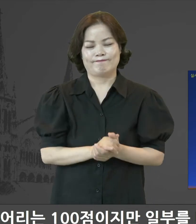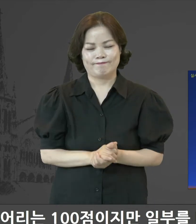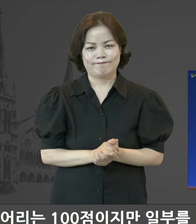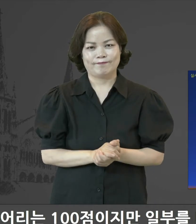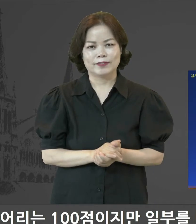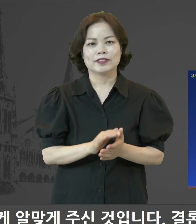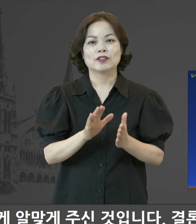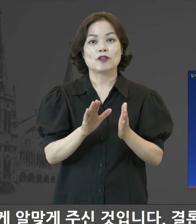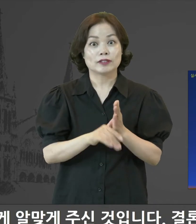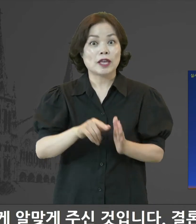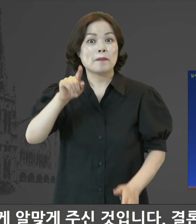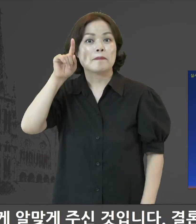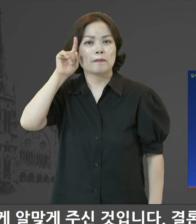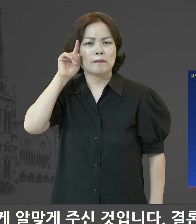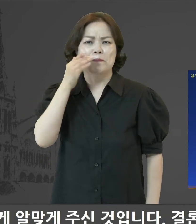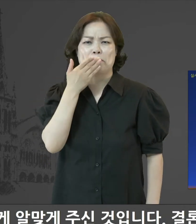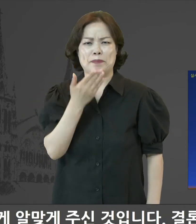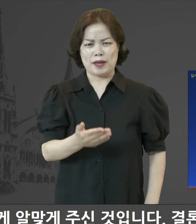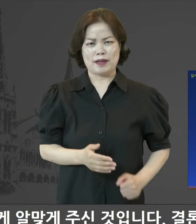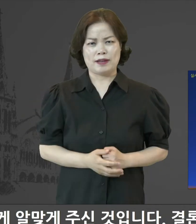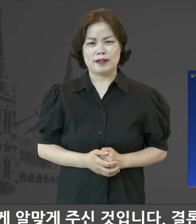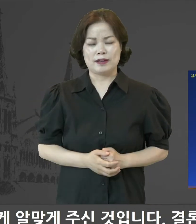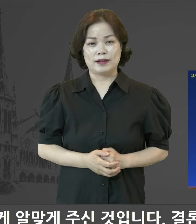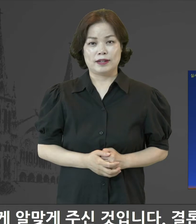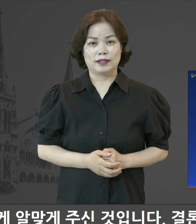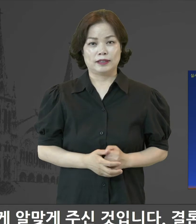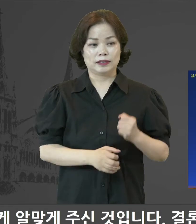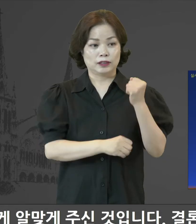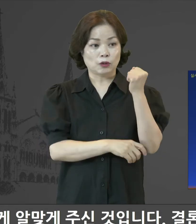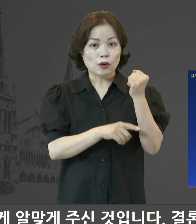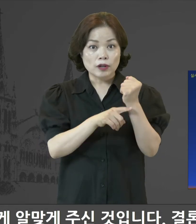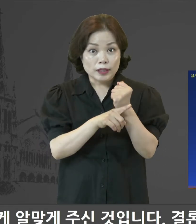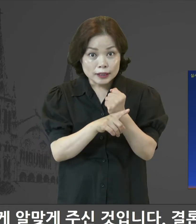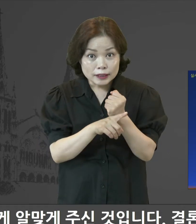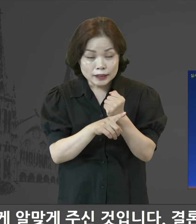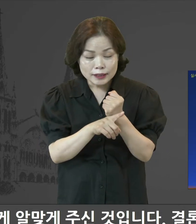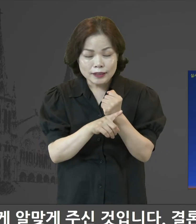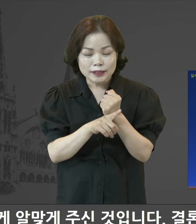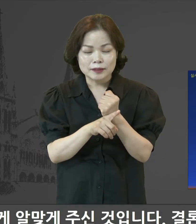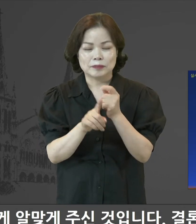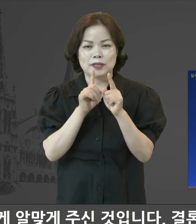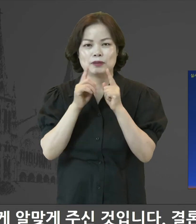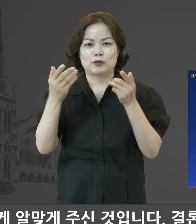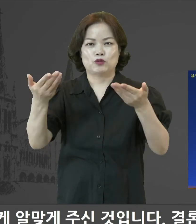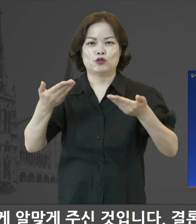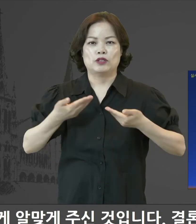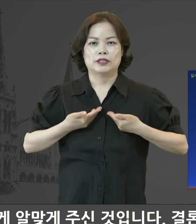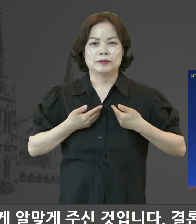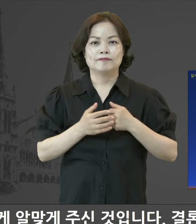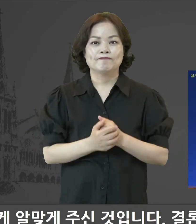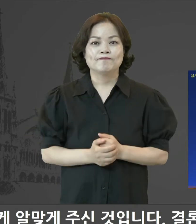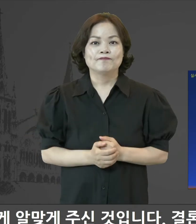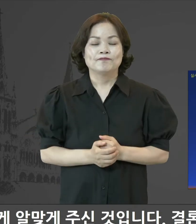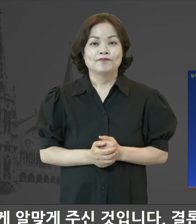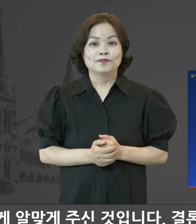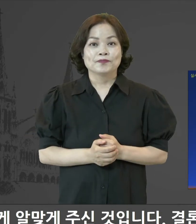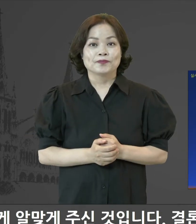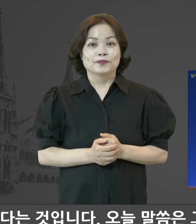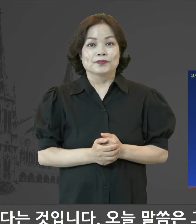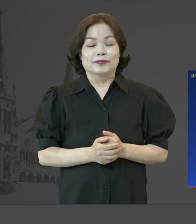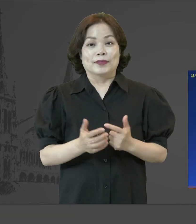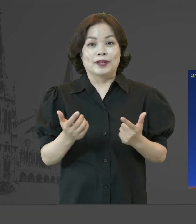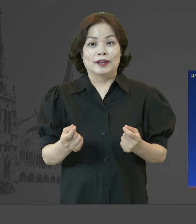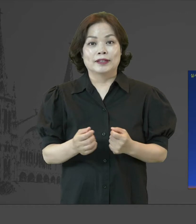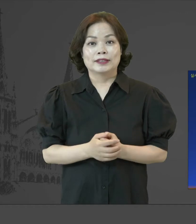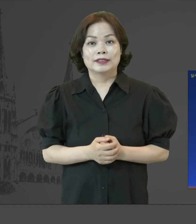되는 겁니다. 오늘 말씀은 그런 원리를 가르쳐 주고 있습니다. 참,